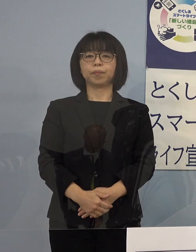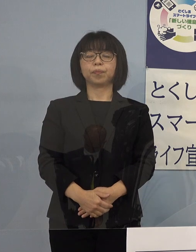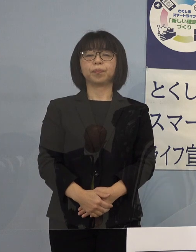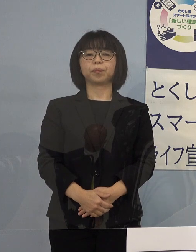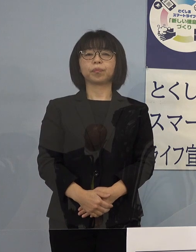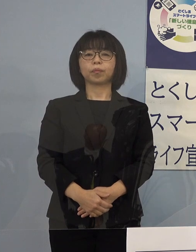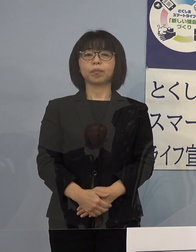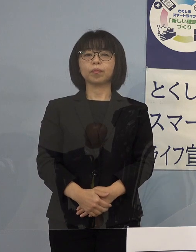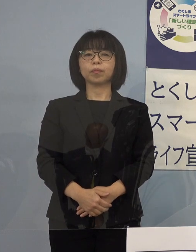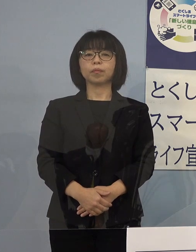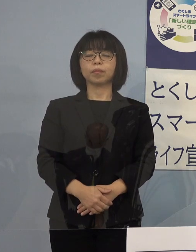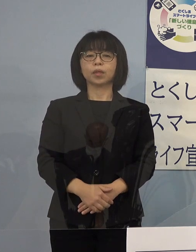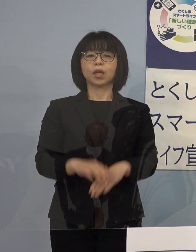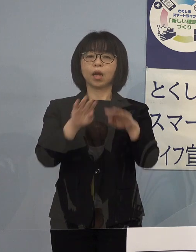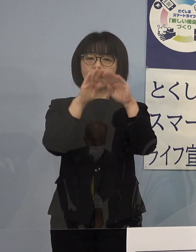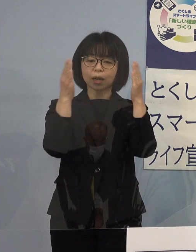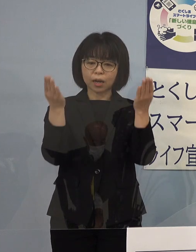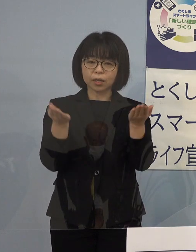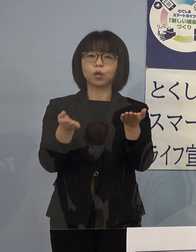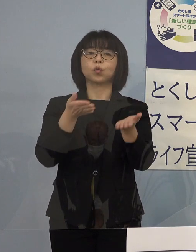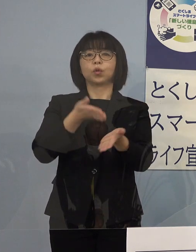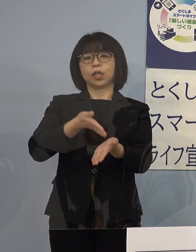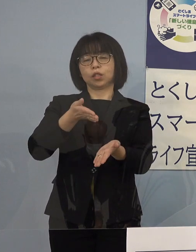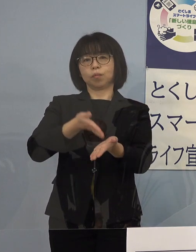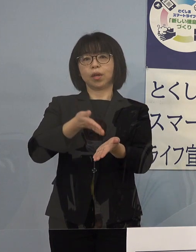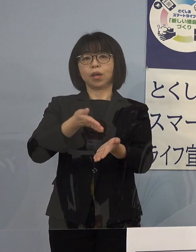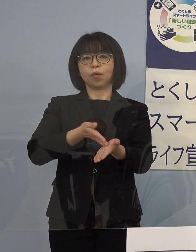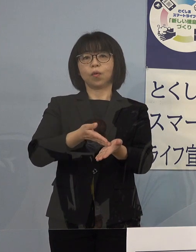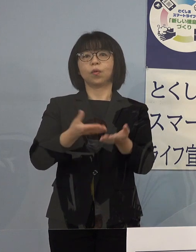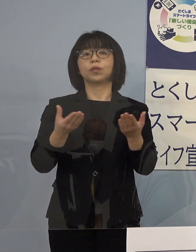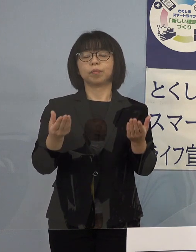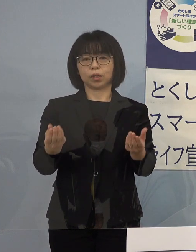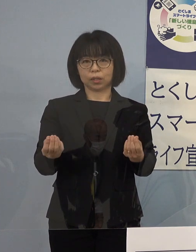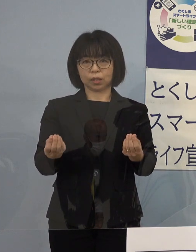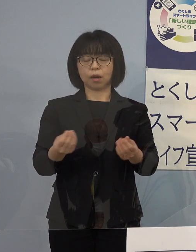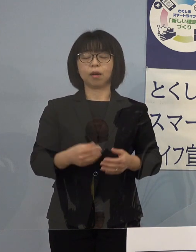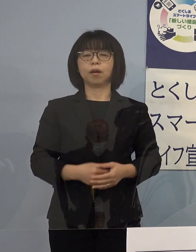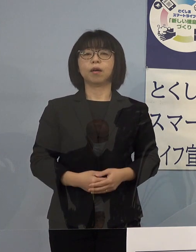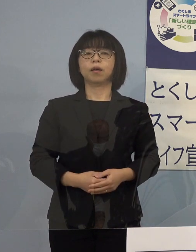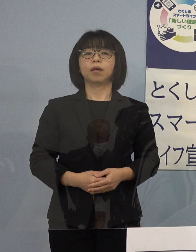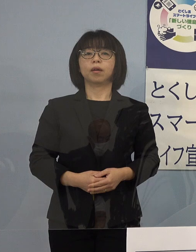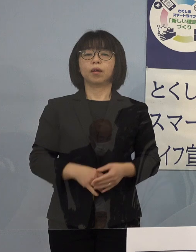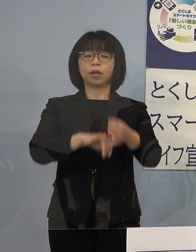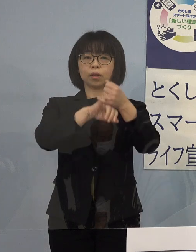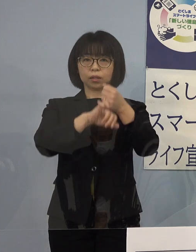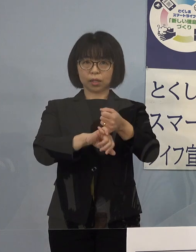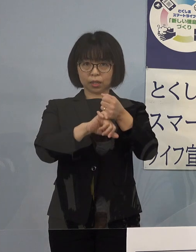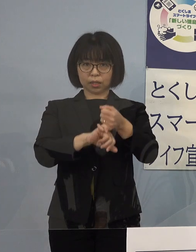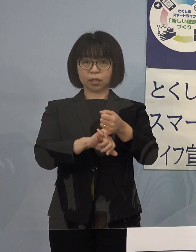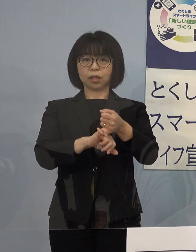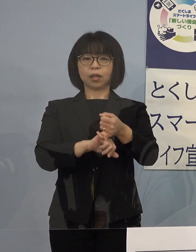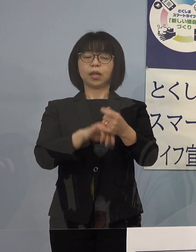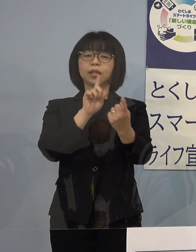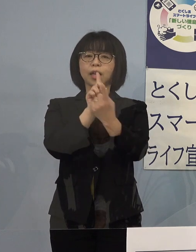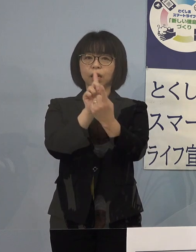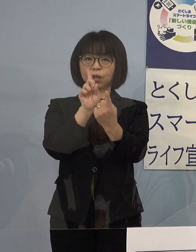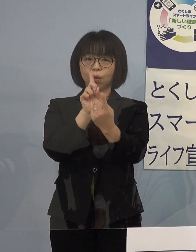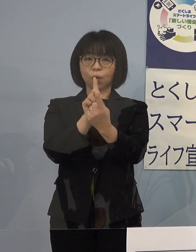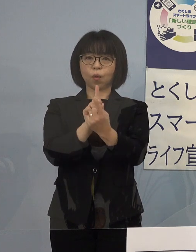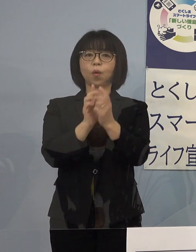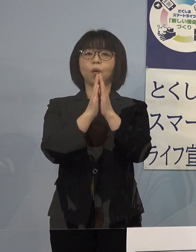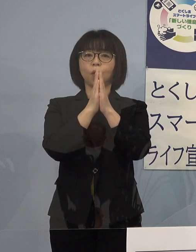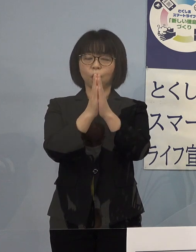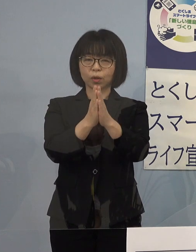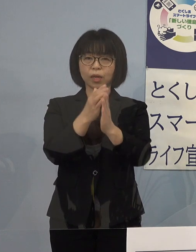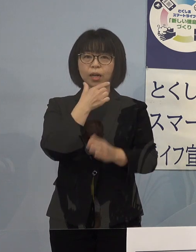ということで、まあ、大体概略をご説明を申し上げたところでありますが、まあ、ぜひしっかりと対応をお願いをし